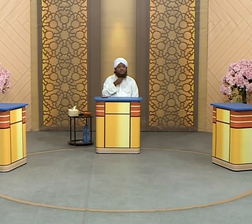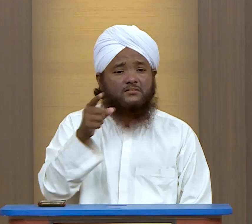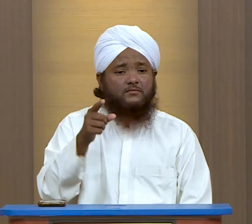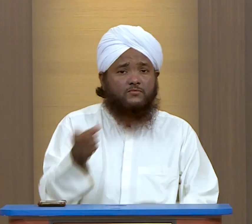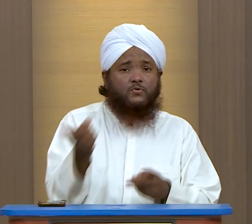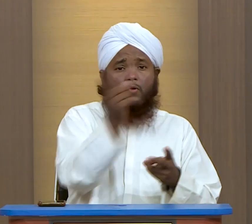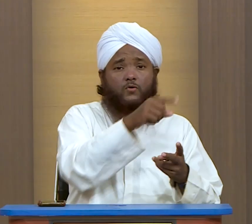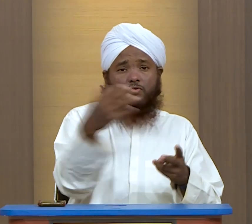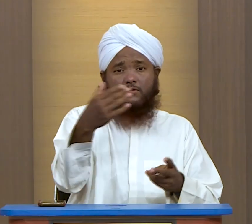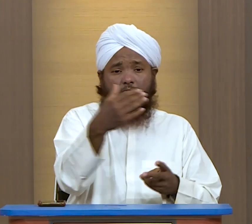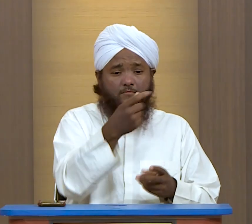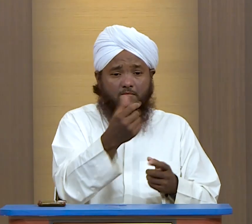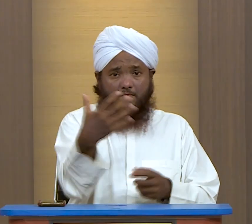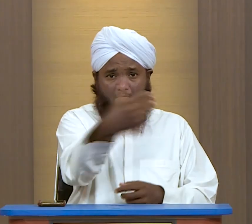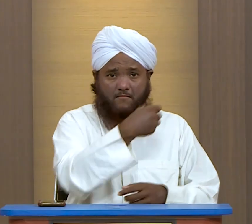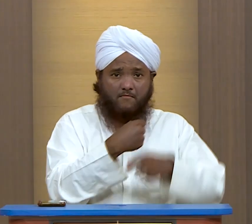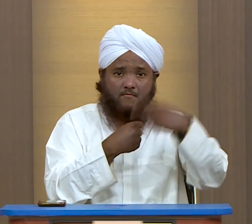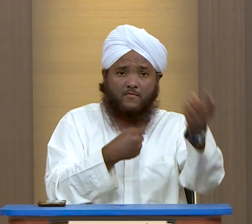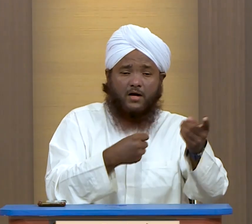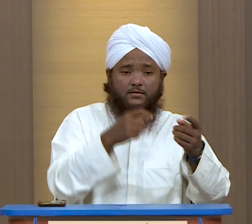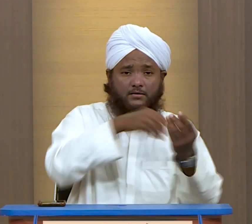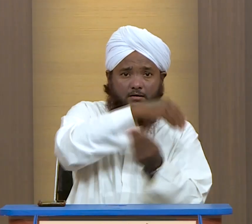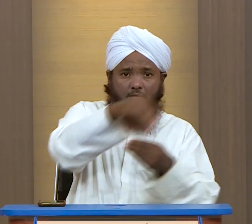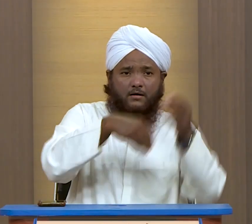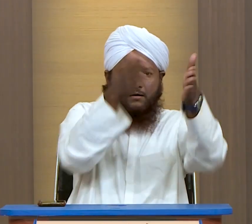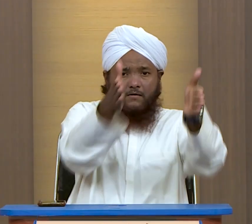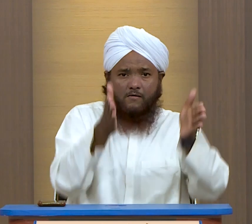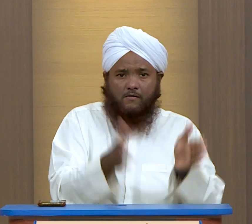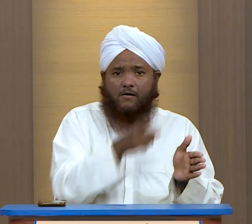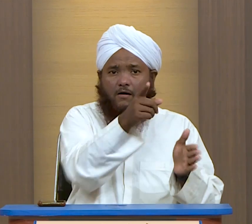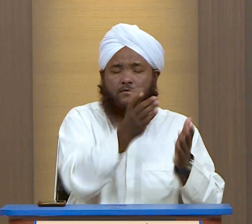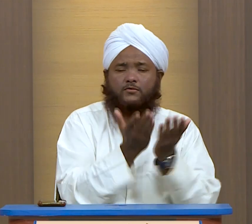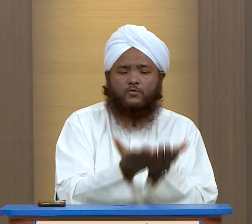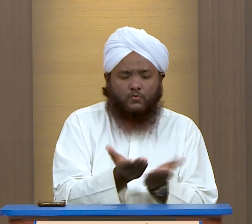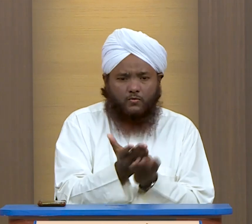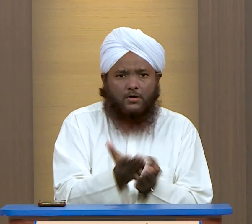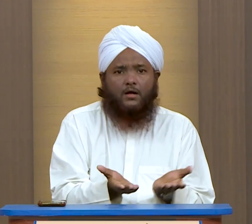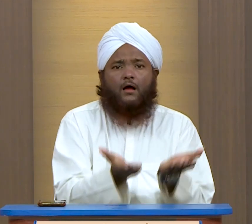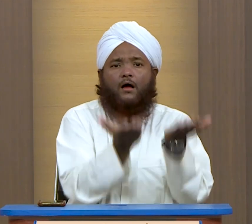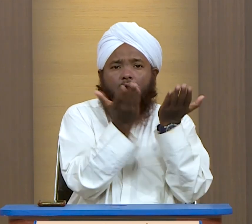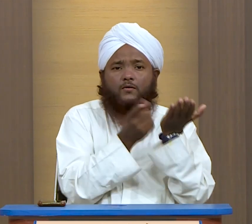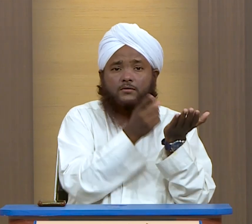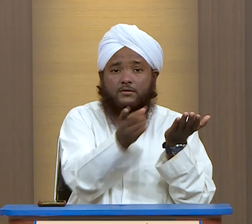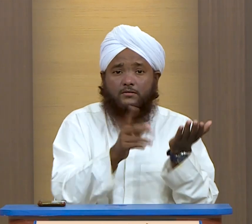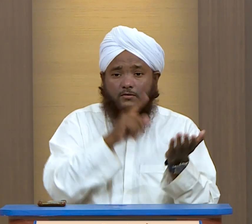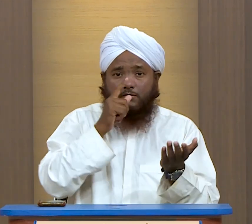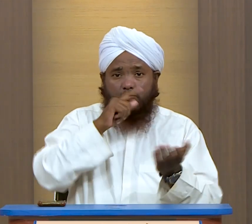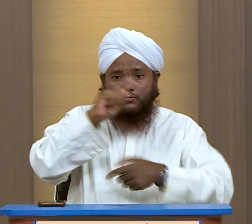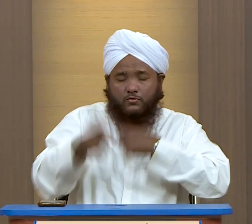اور مقام ابراہیم کے درمیان کھڑے ہو کر دعا کے لیے ہاتھ اٹھا لیے۔ ابھی وہ دعا مانگ ہی رہا تھا کہ چور پاگل ہو گیا